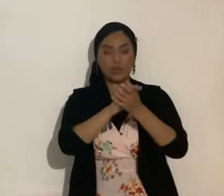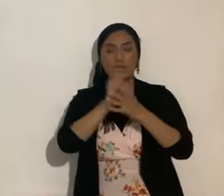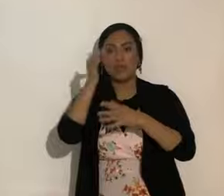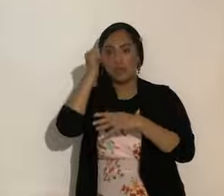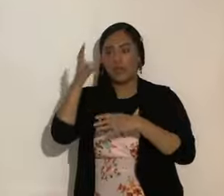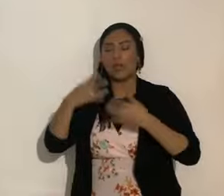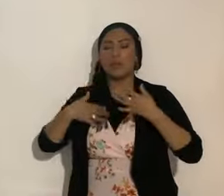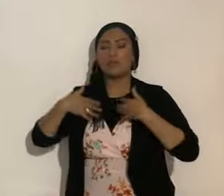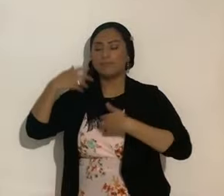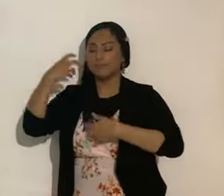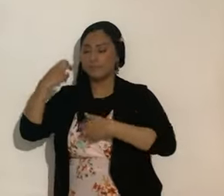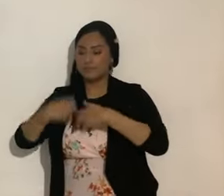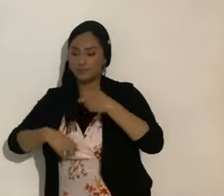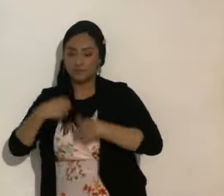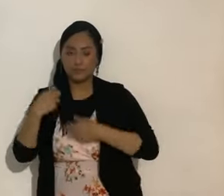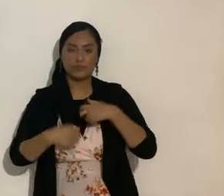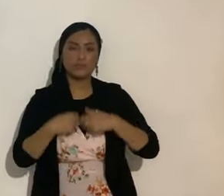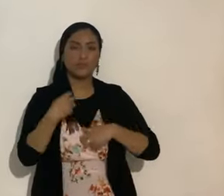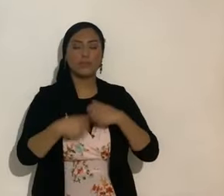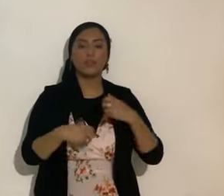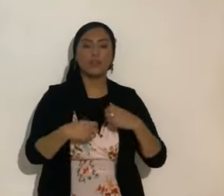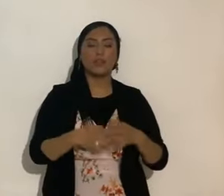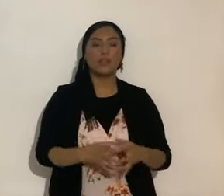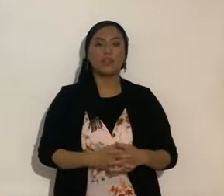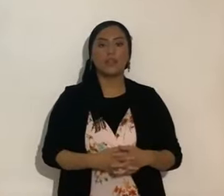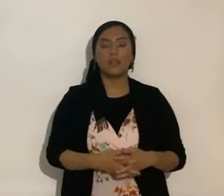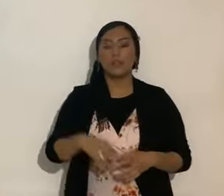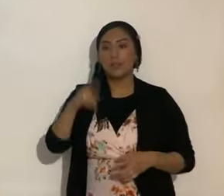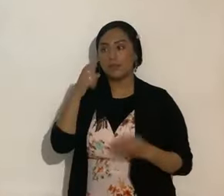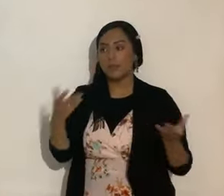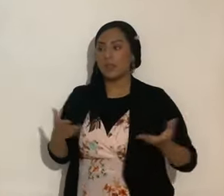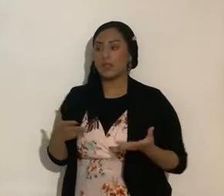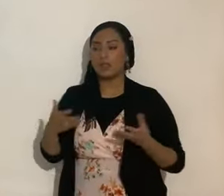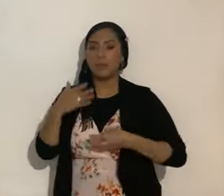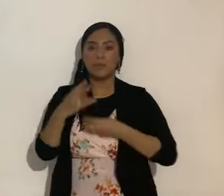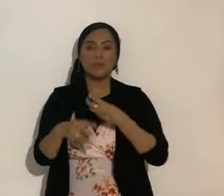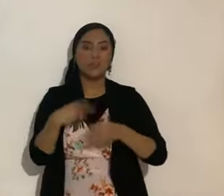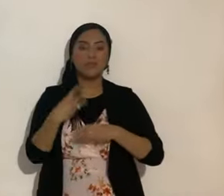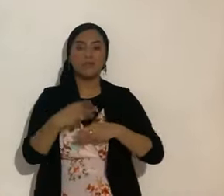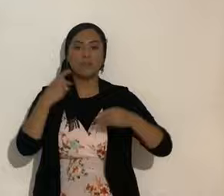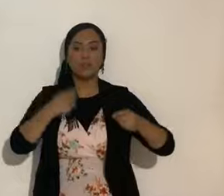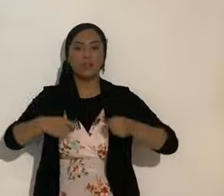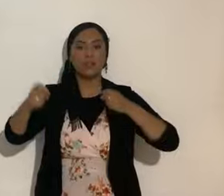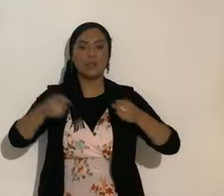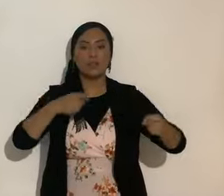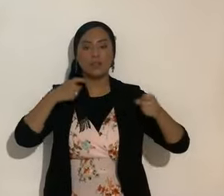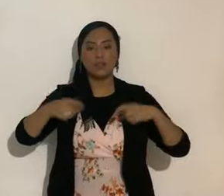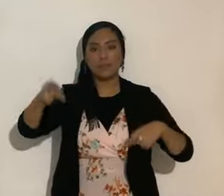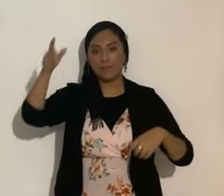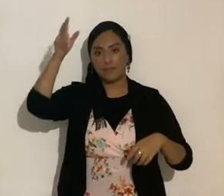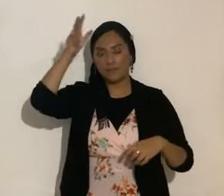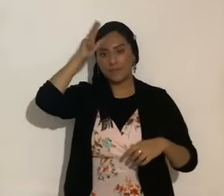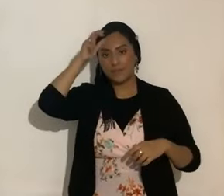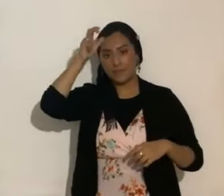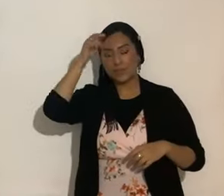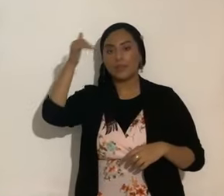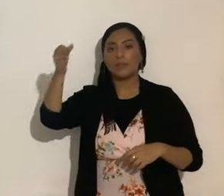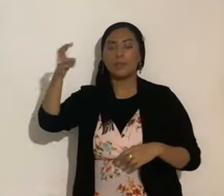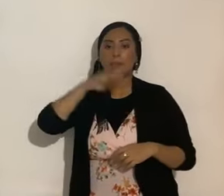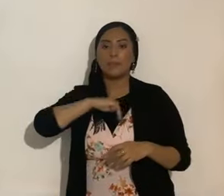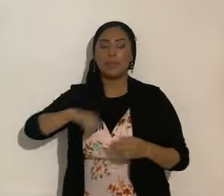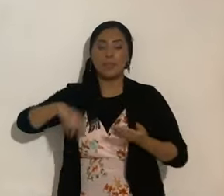pasamos persecución, pasamos a veces tragos amargos, porque este mundo es gobernado por el príncipe de las tinieblas, Yahshua Mashiach